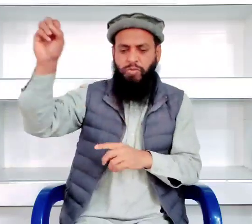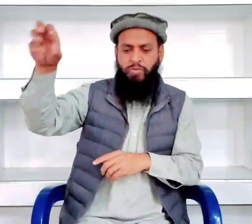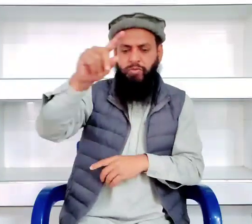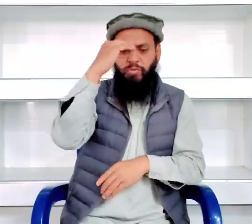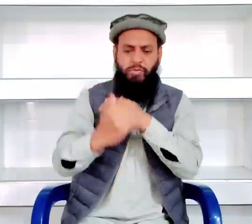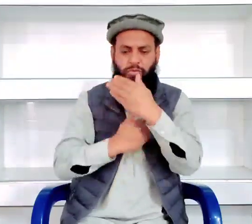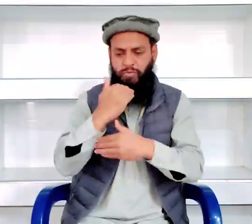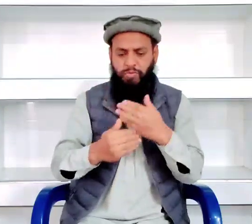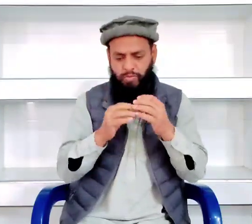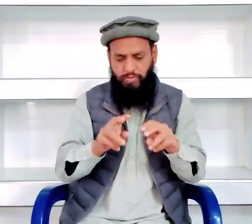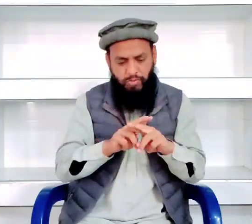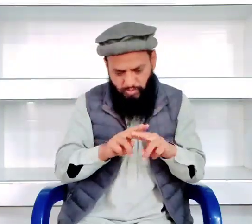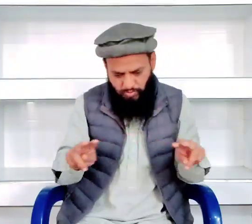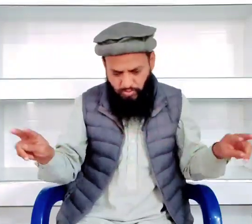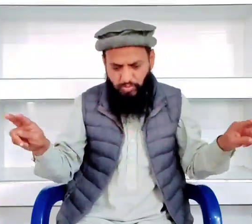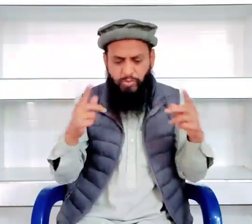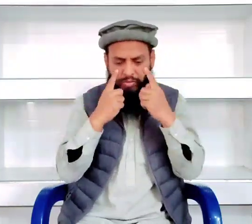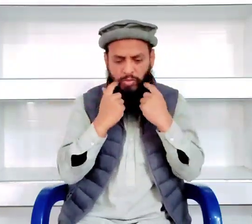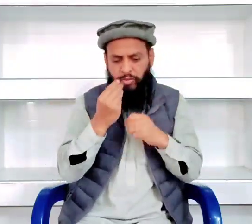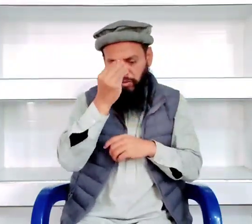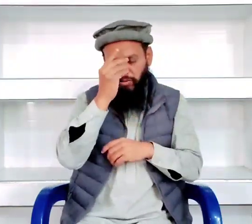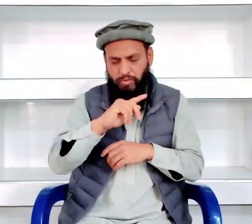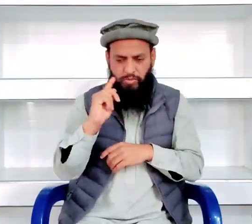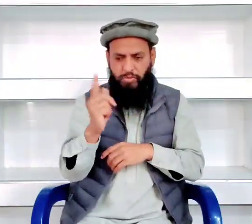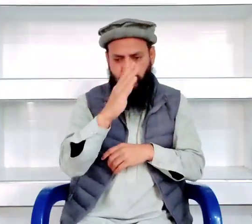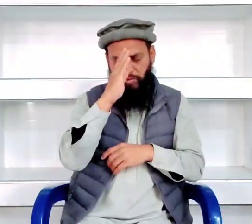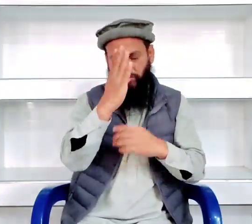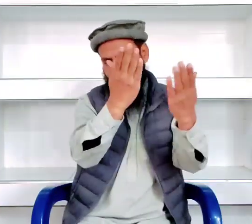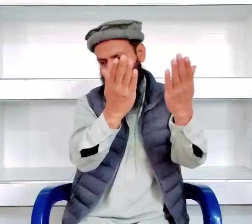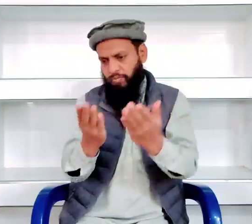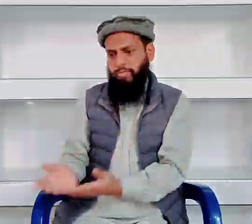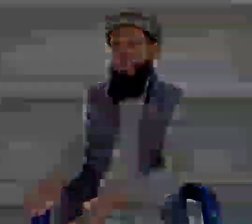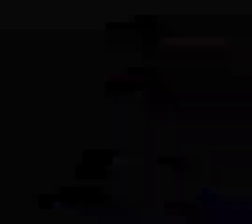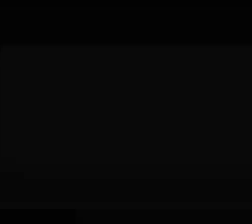رب العزة عما يصفون وسلام على المرسلين والحمد لله رب العالمين